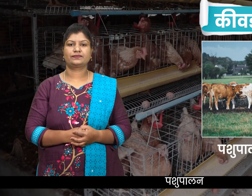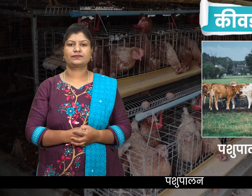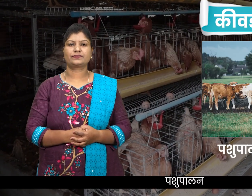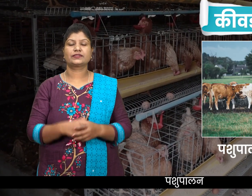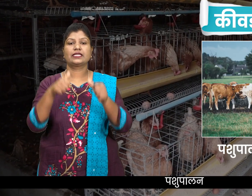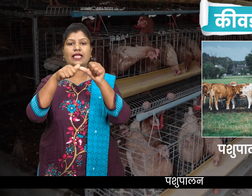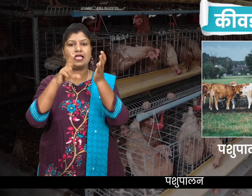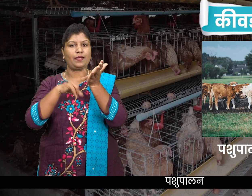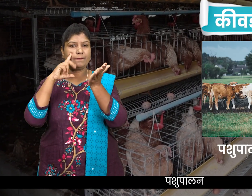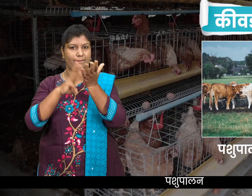पशुपालन,